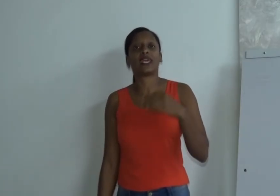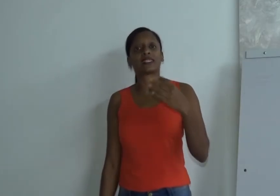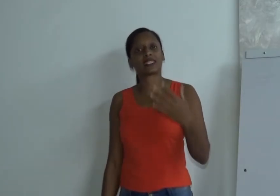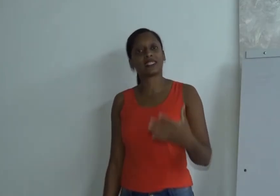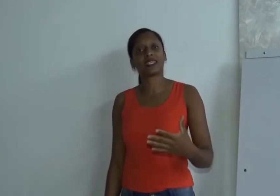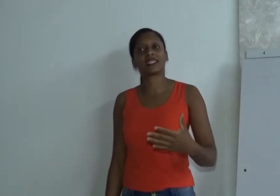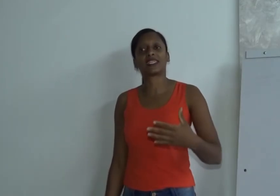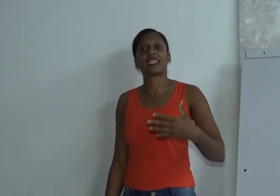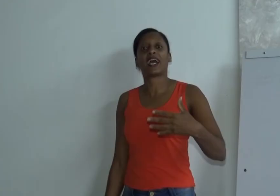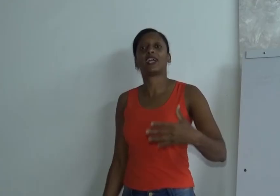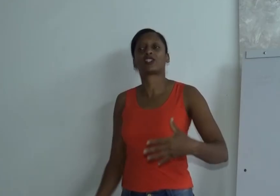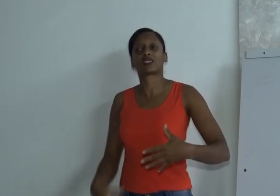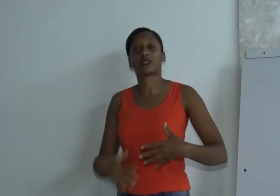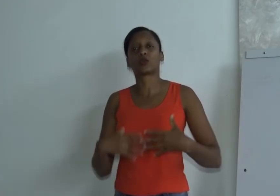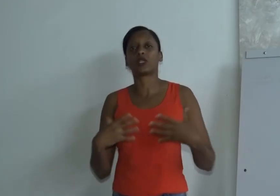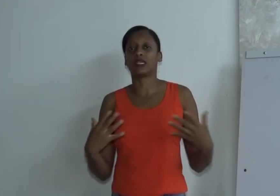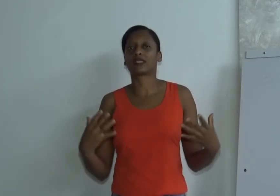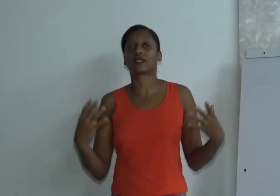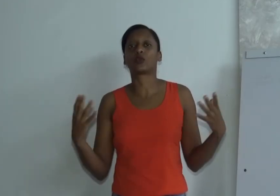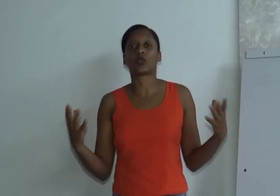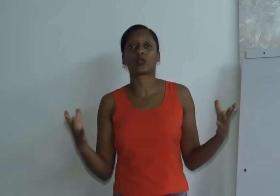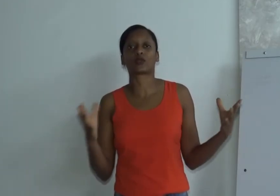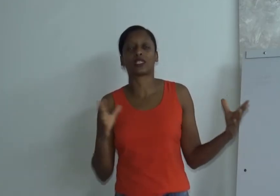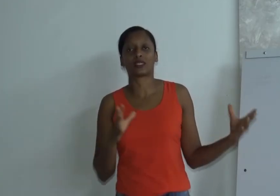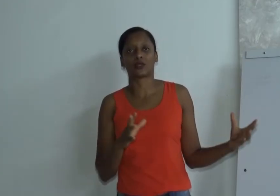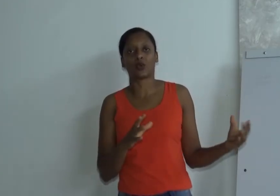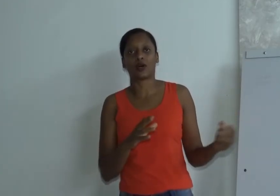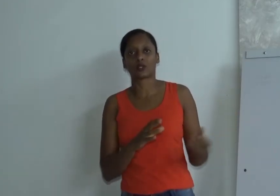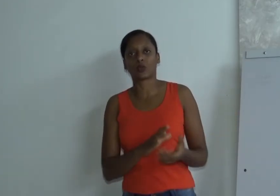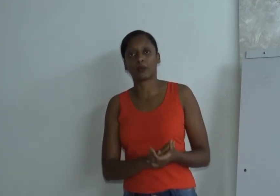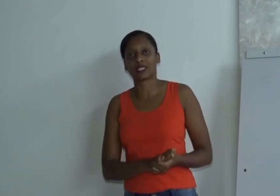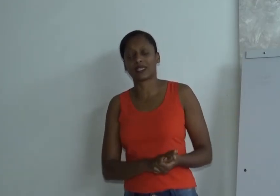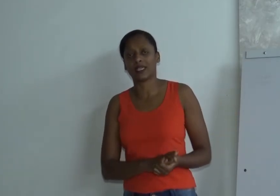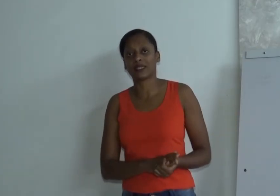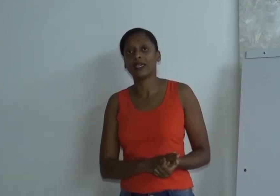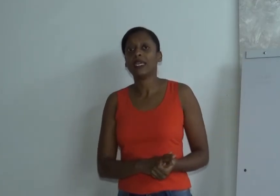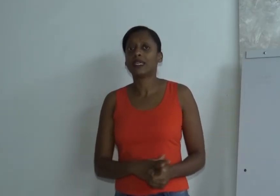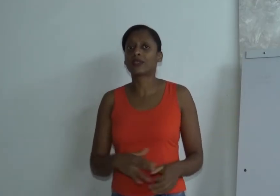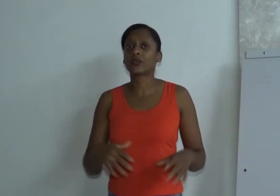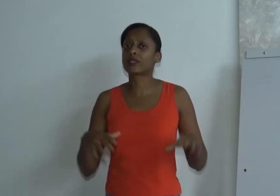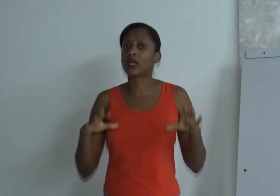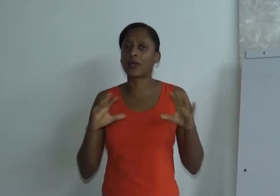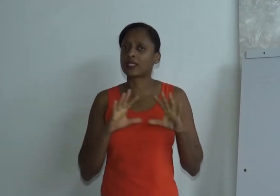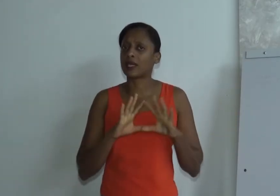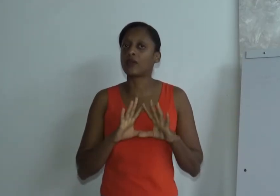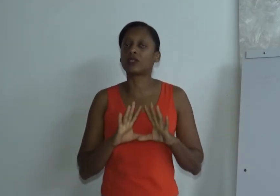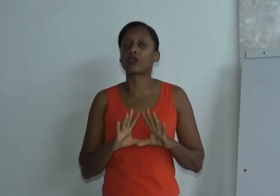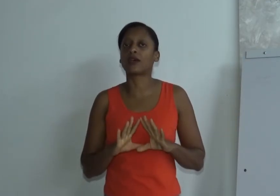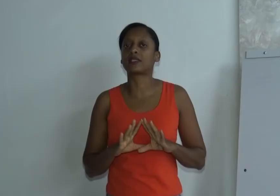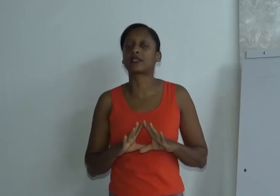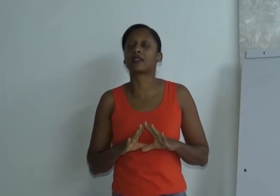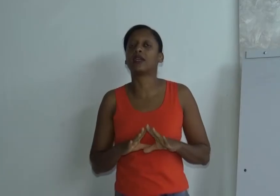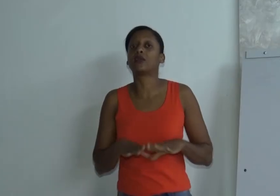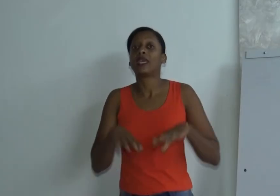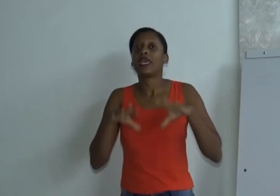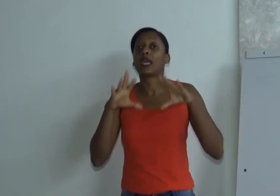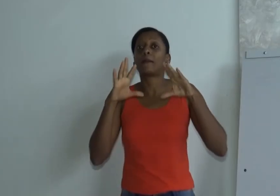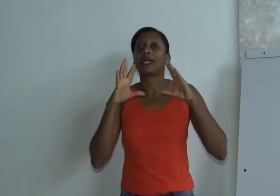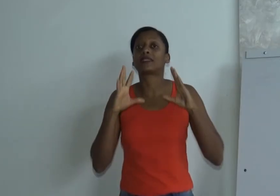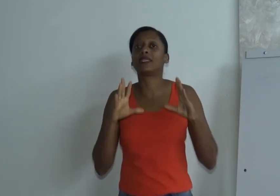essa integridade, essa dureza que o nosso tecido ósseo apresenta. Então não são as células ósseas não, é a